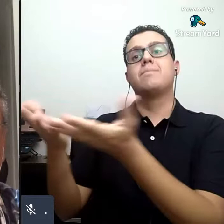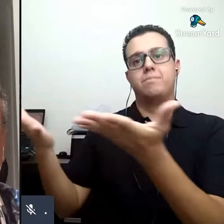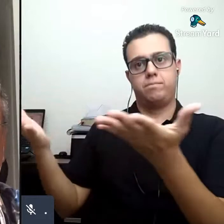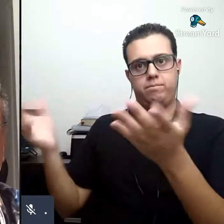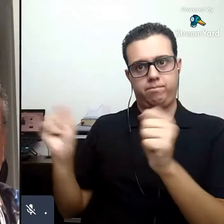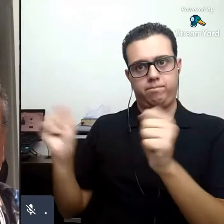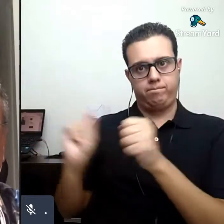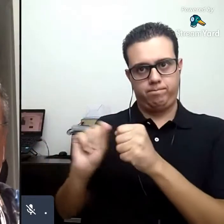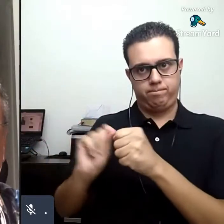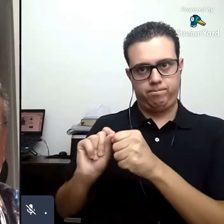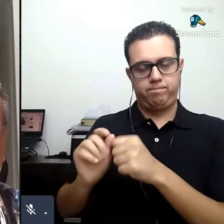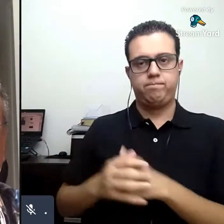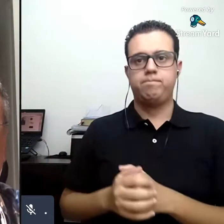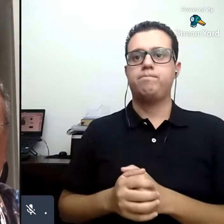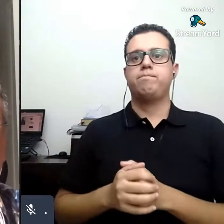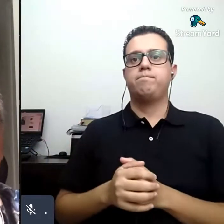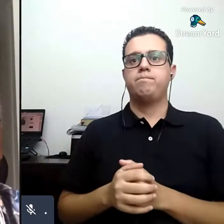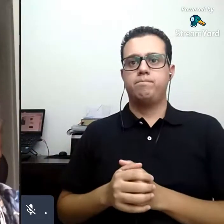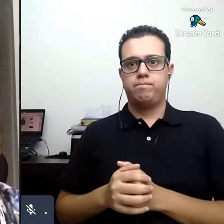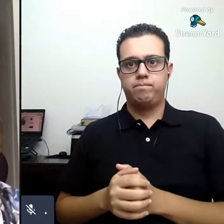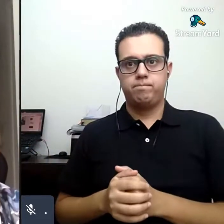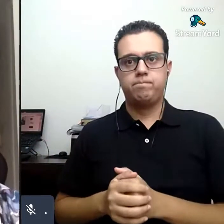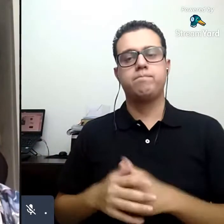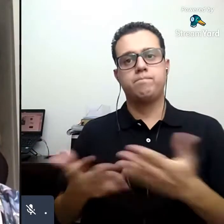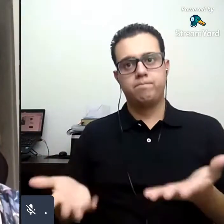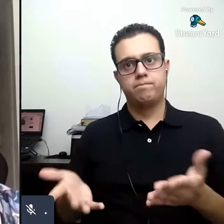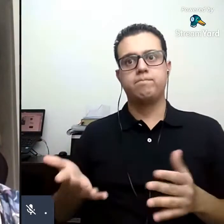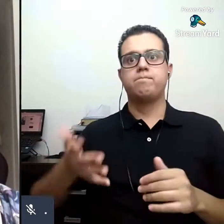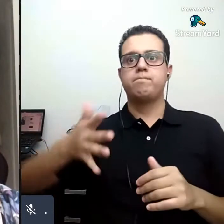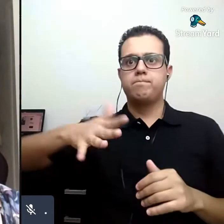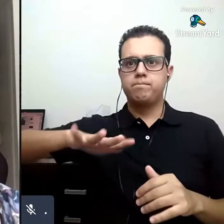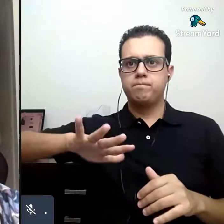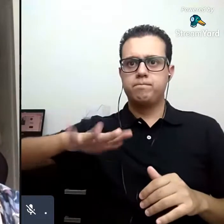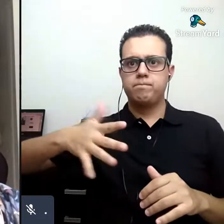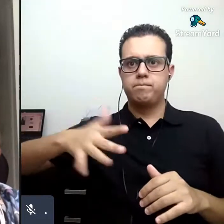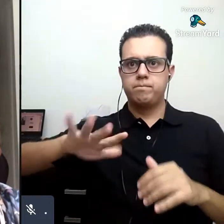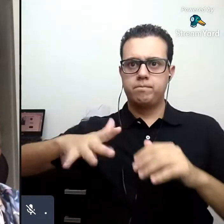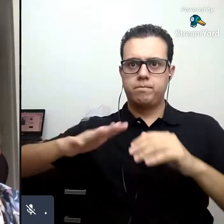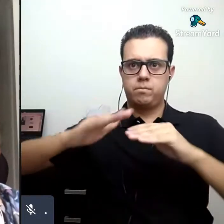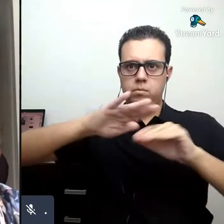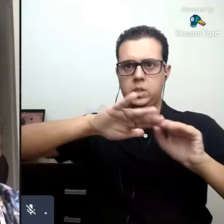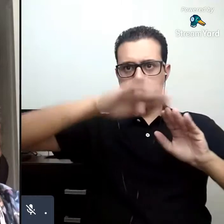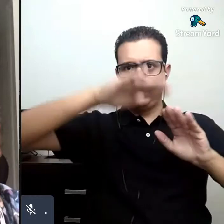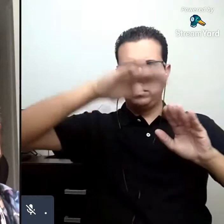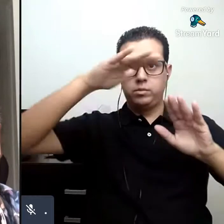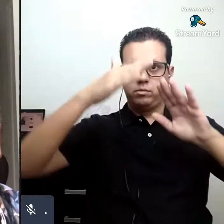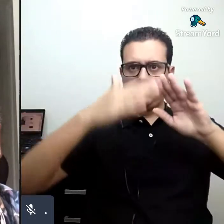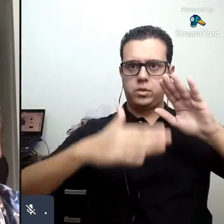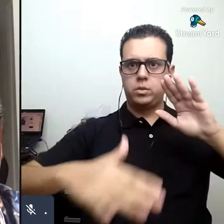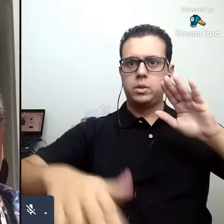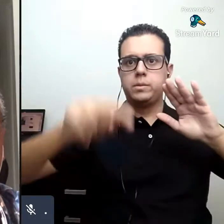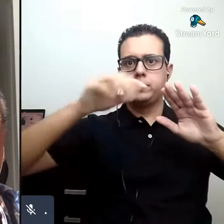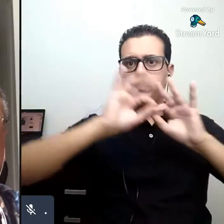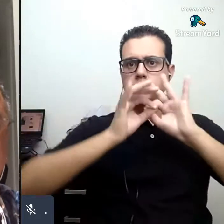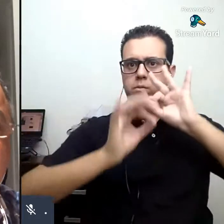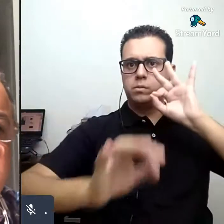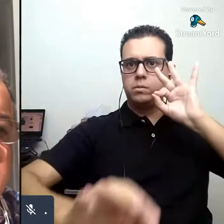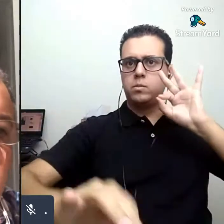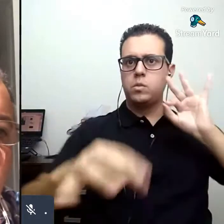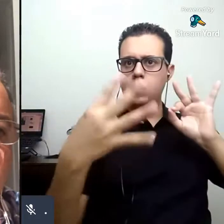E lá, 30 quilômetros no meio da serra, lá para baixo, um nobre,